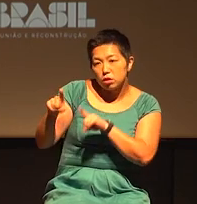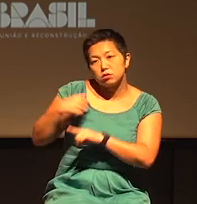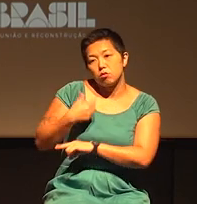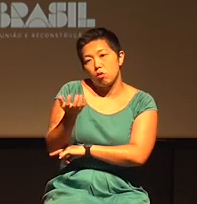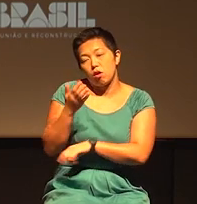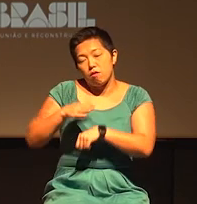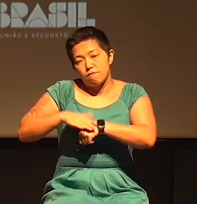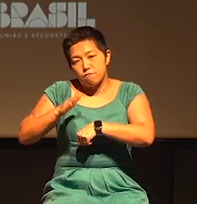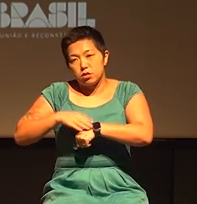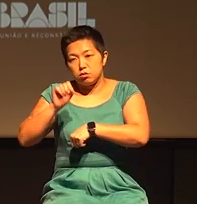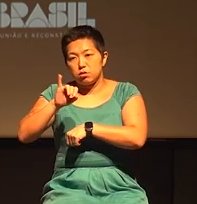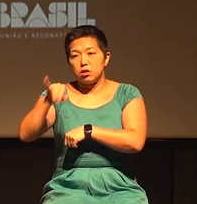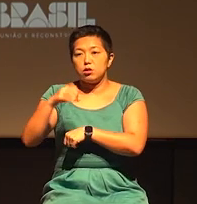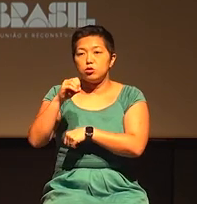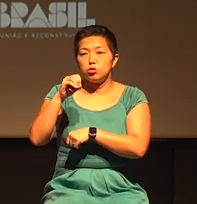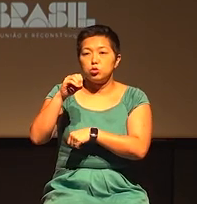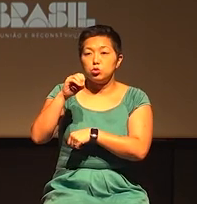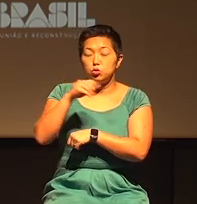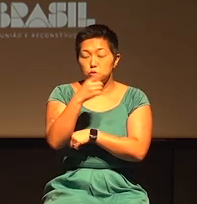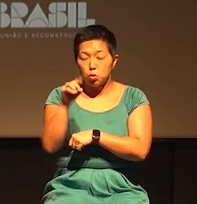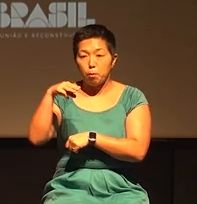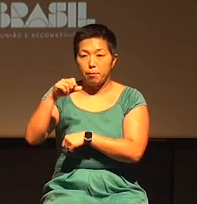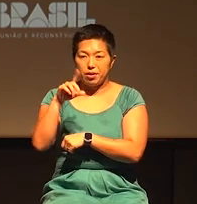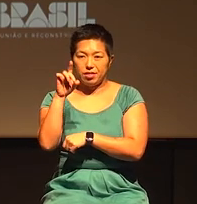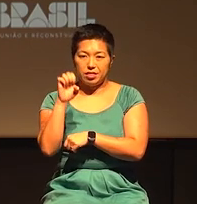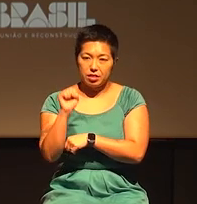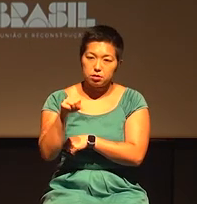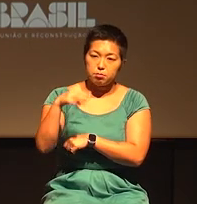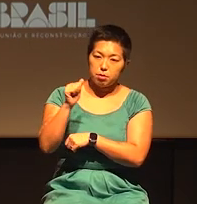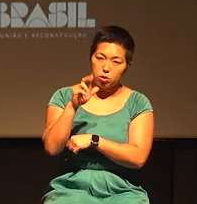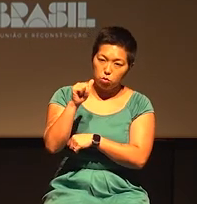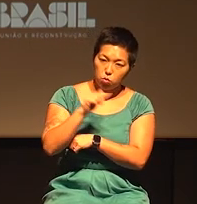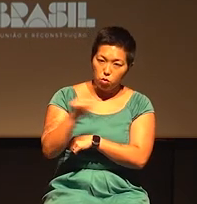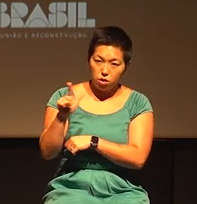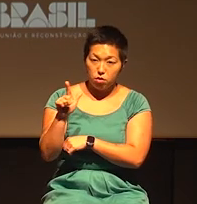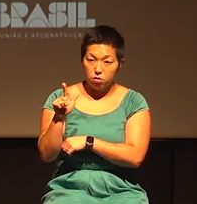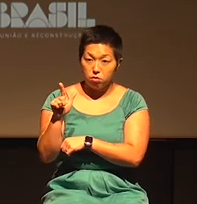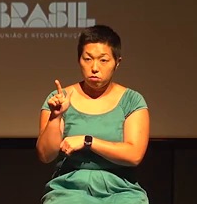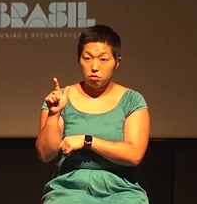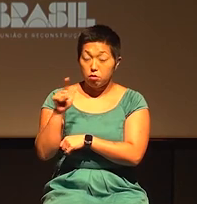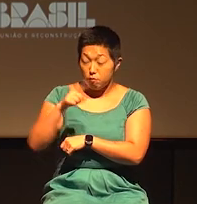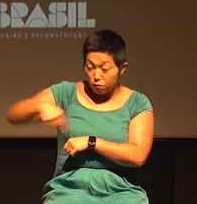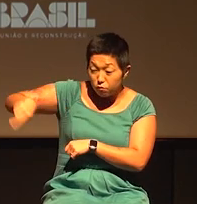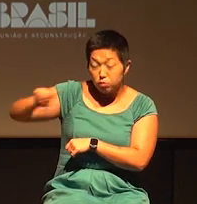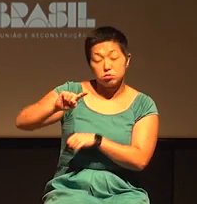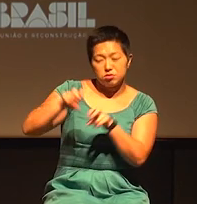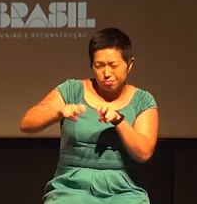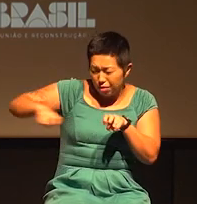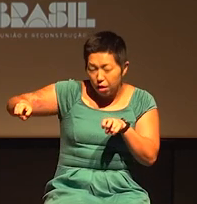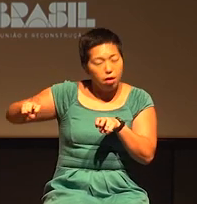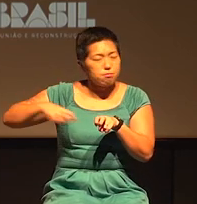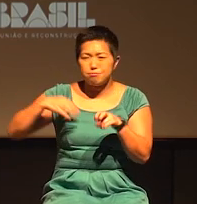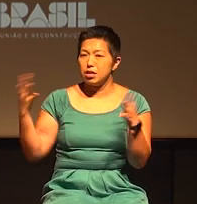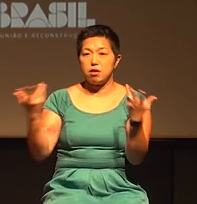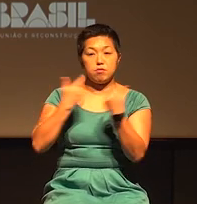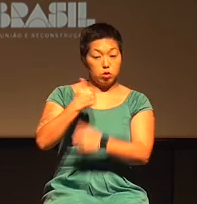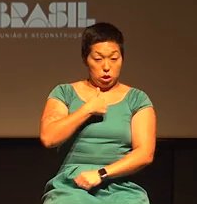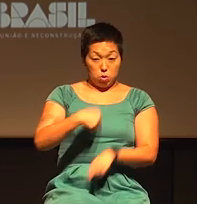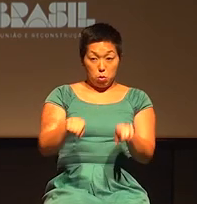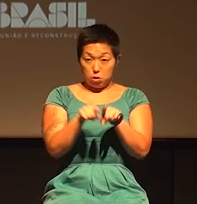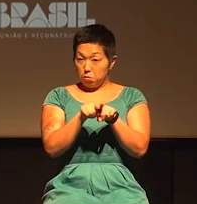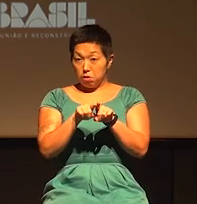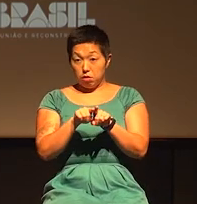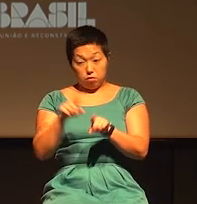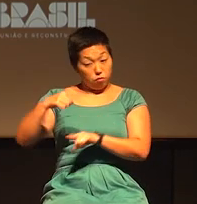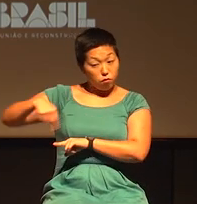trazer que é o o recado do Janes Manuel se a gente continuar pensando nos problemas a gente que são cabeças incríveis que são vocês todas e sou eu e eu não tô dizendo que vocês